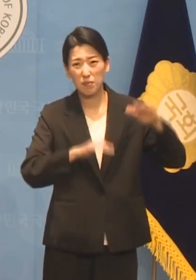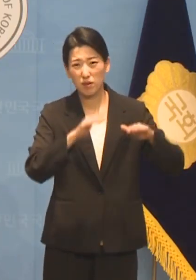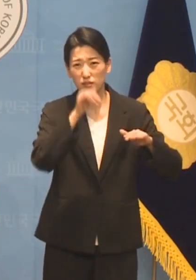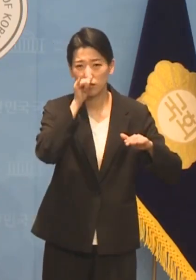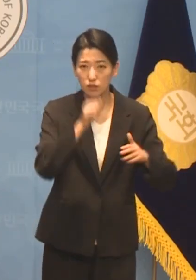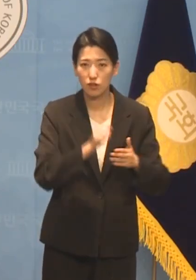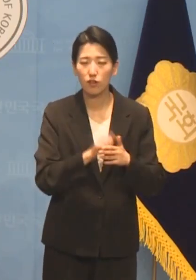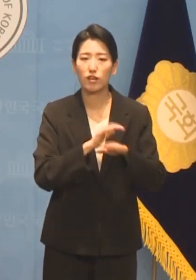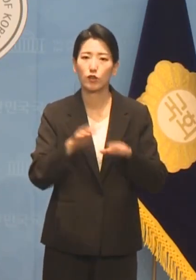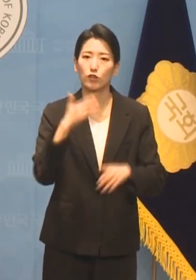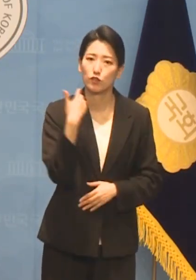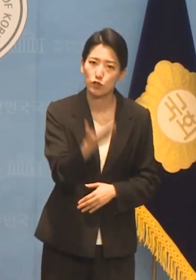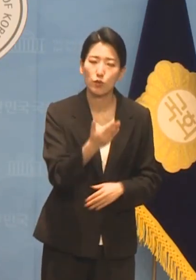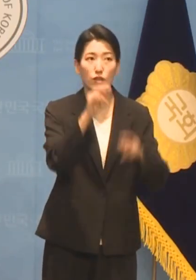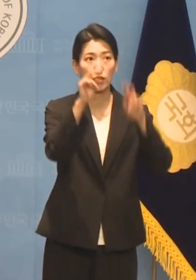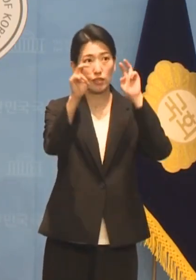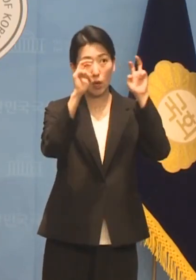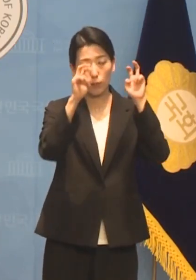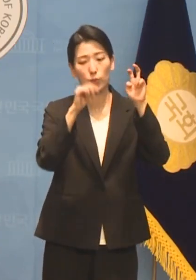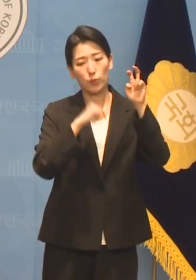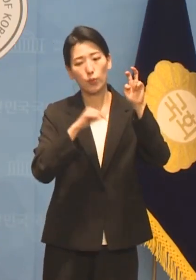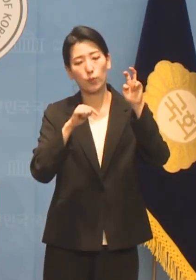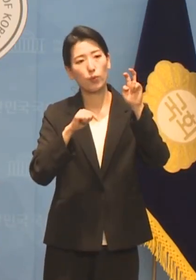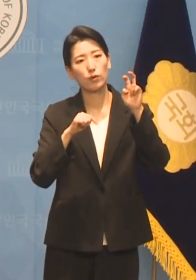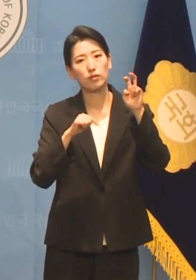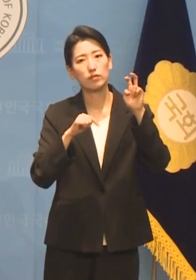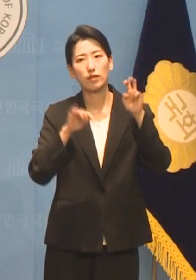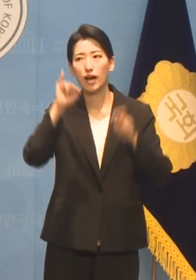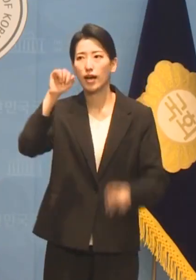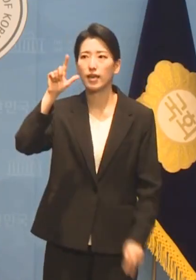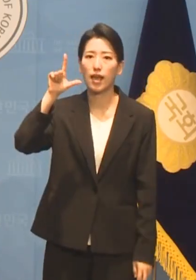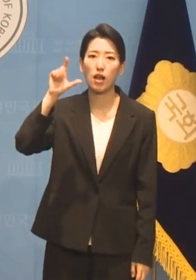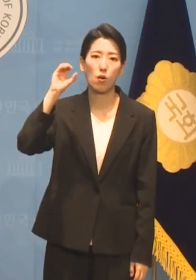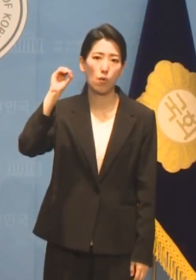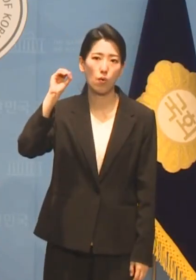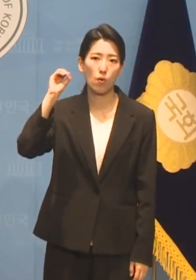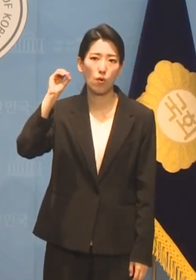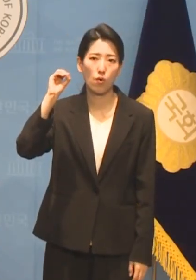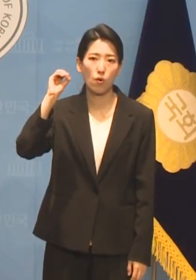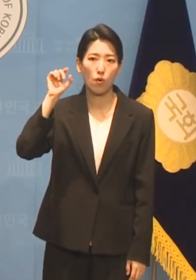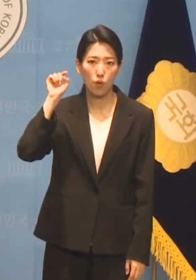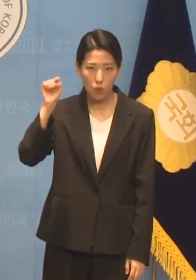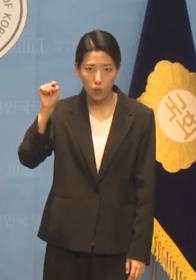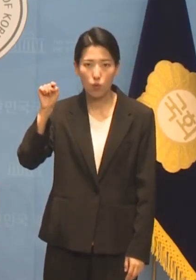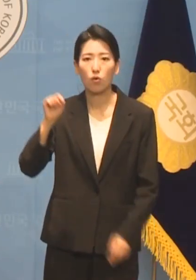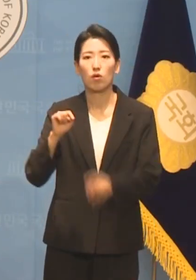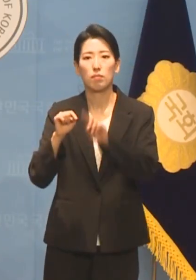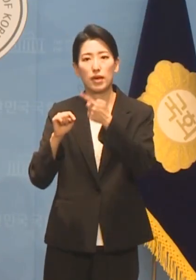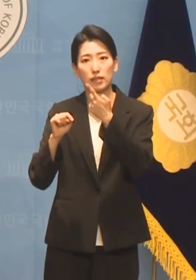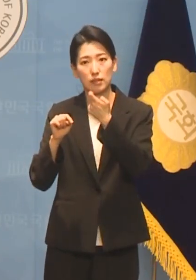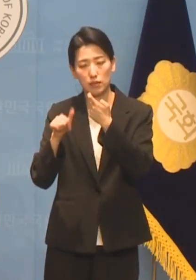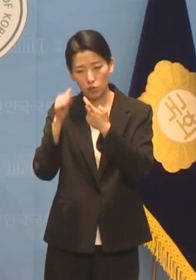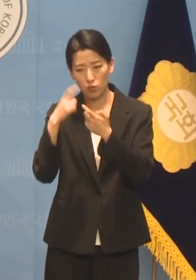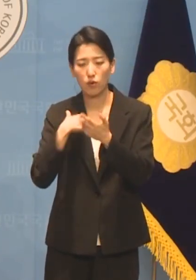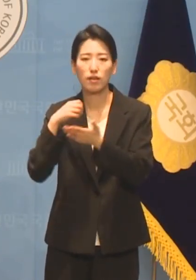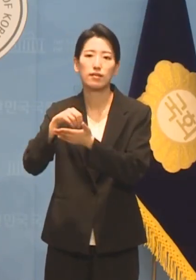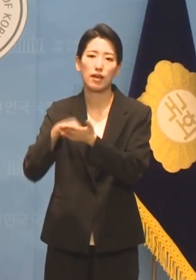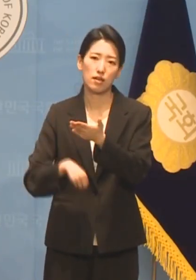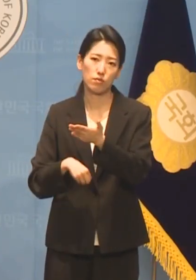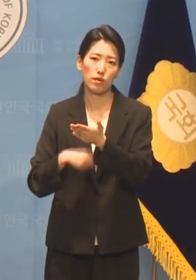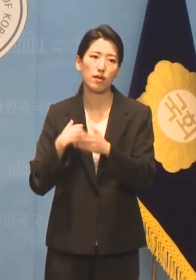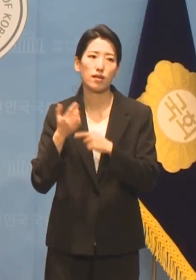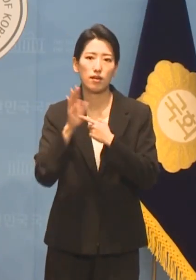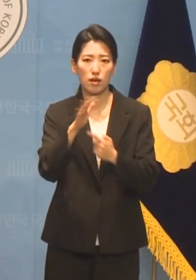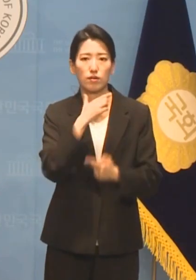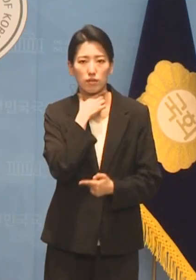인력난도 해소하겠습니다. ILO 협약 111호 탈퇴를 주요 공약으로